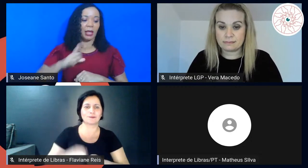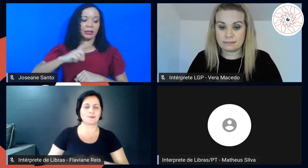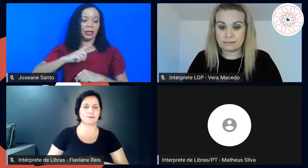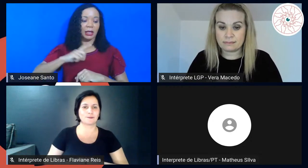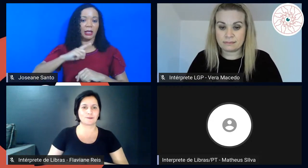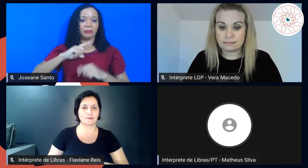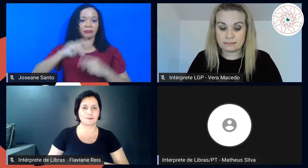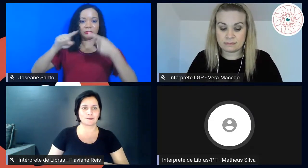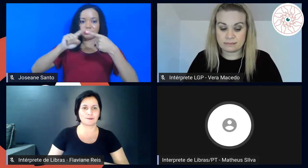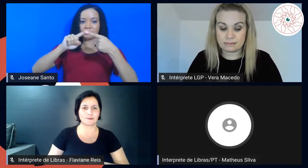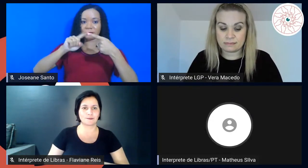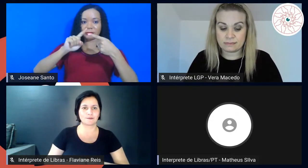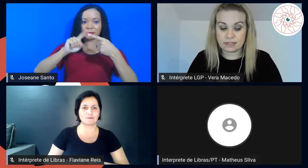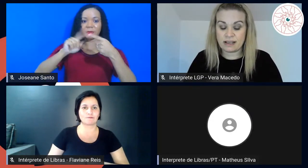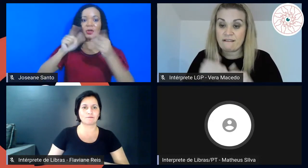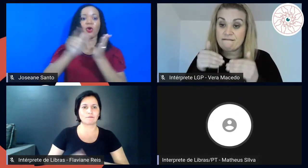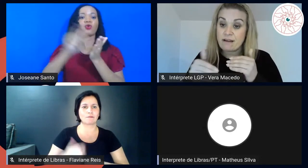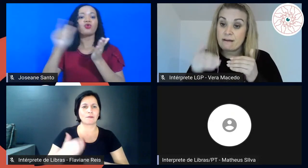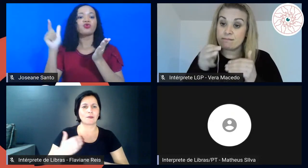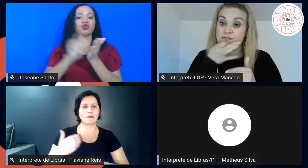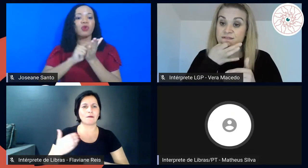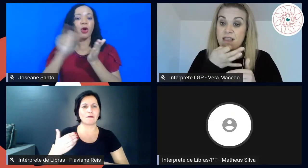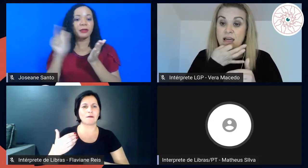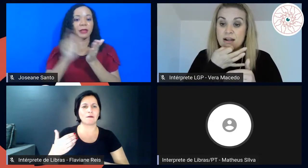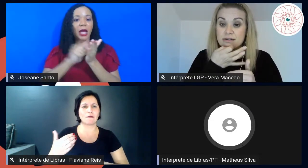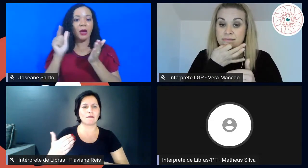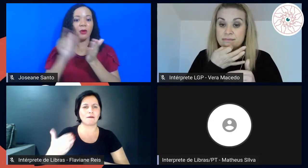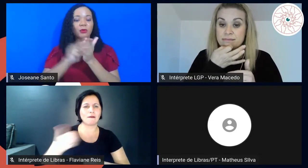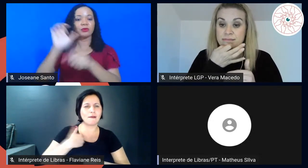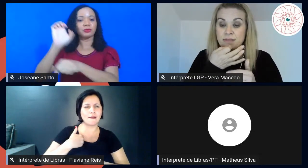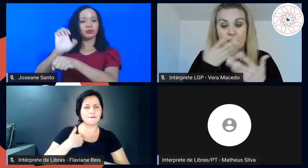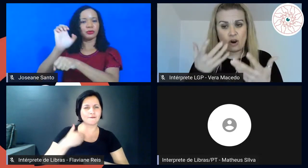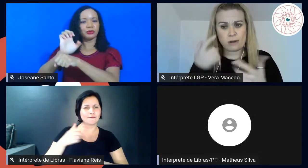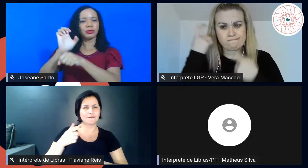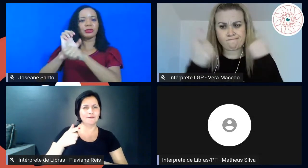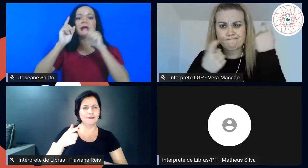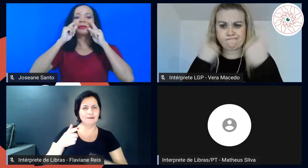simpósio. Iremos falar, iremos dar discorrer